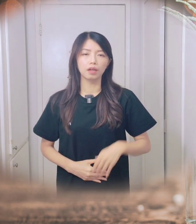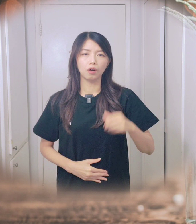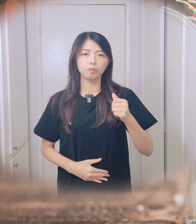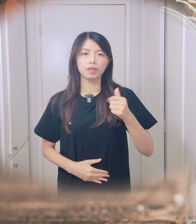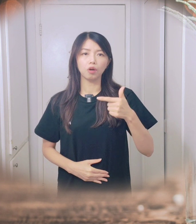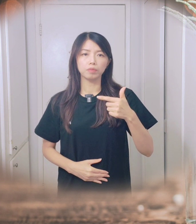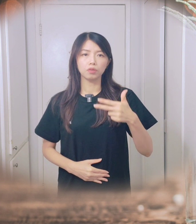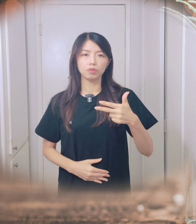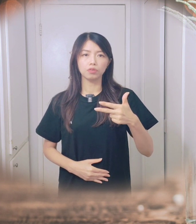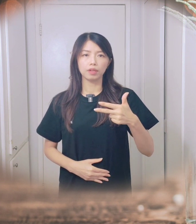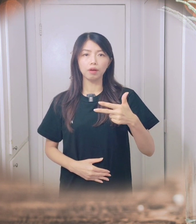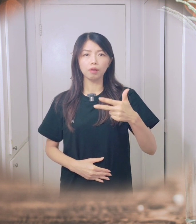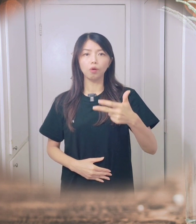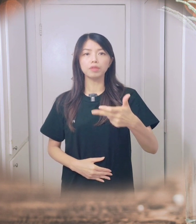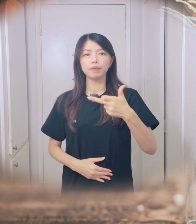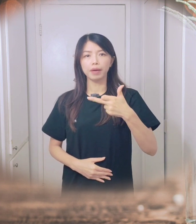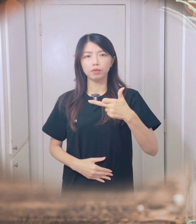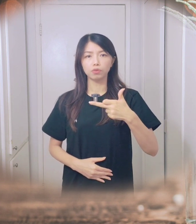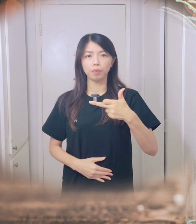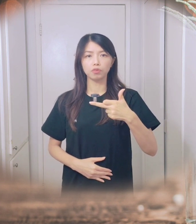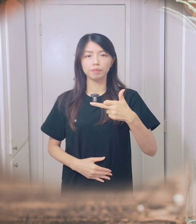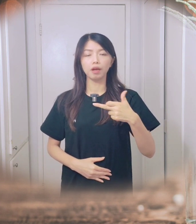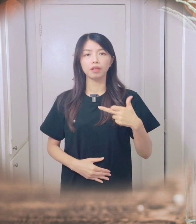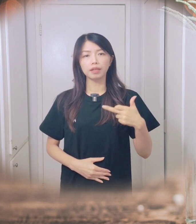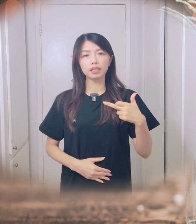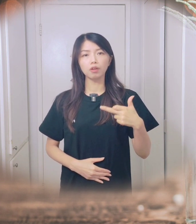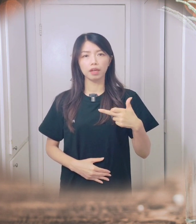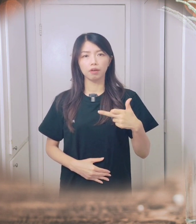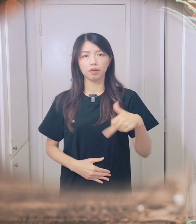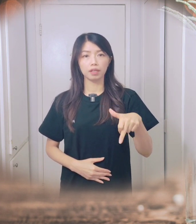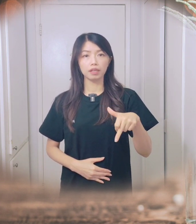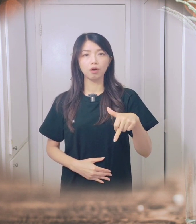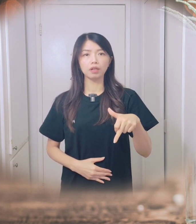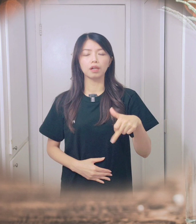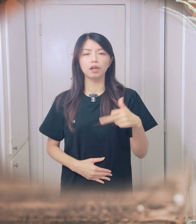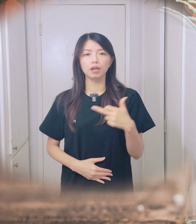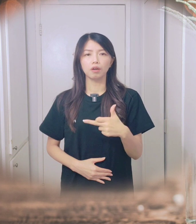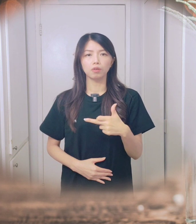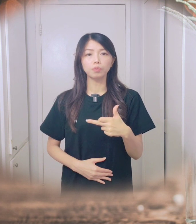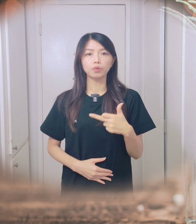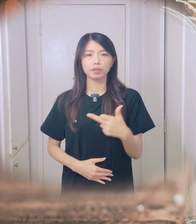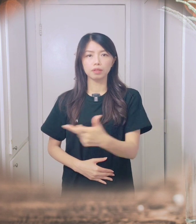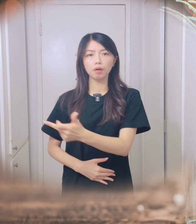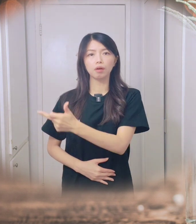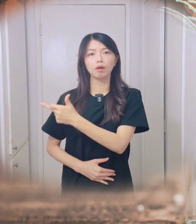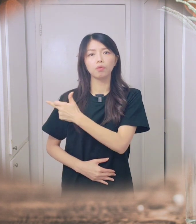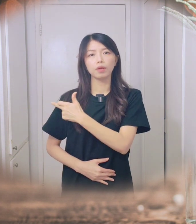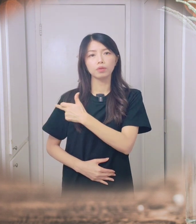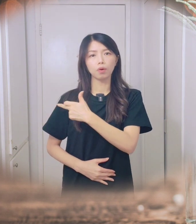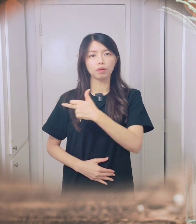데에서는 엄지, 검지, 중지 중에서 검지만 반으로 접어주시면 키역이에요. 이 키역을 옆으로